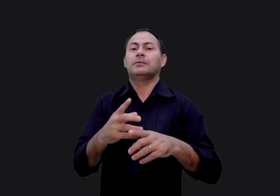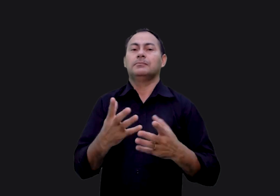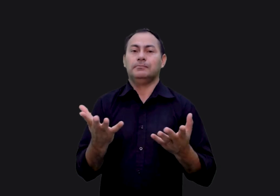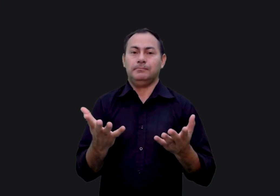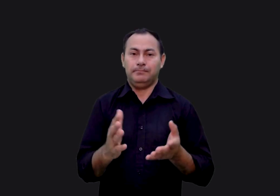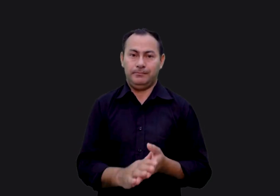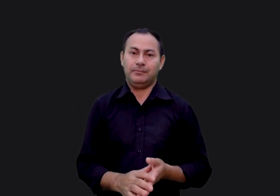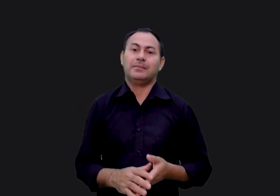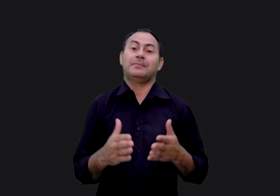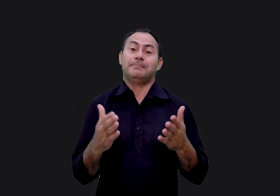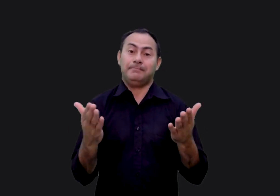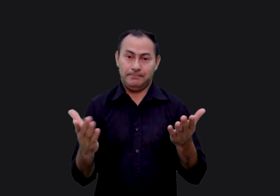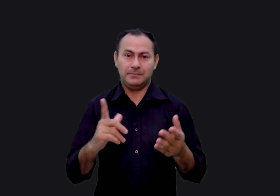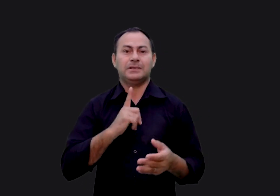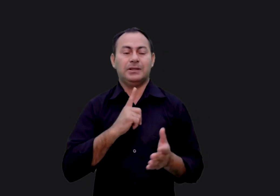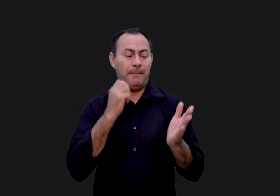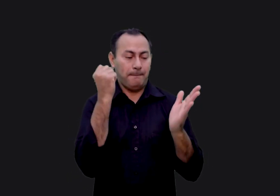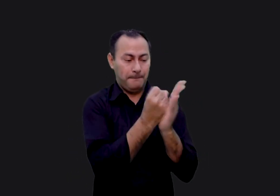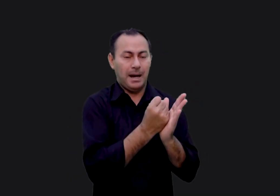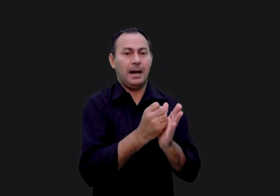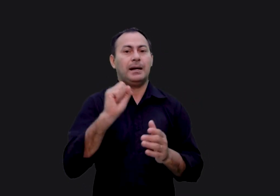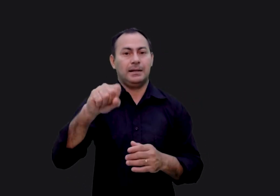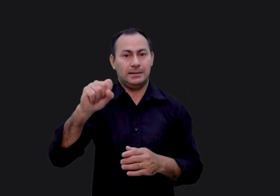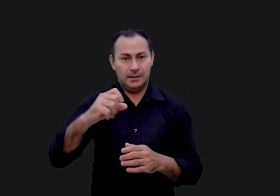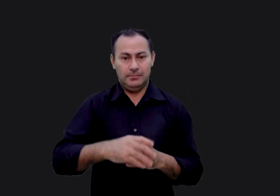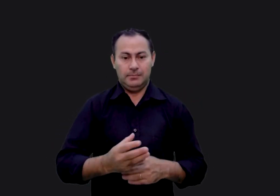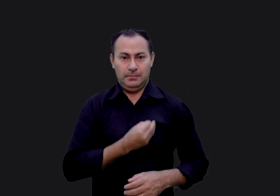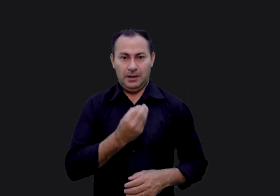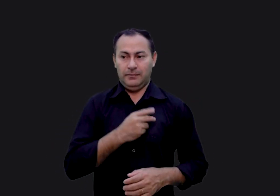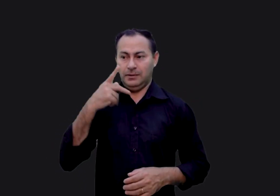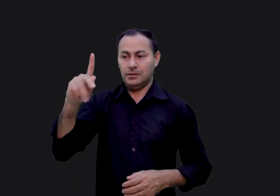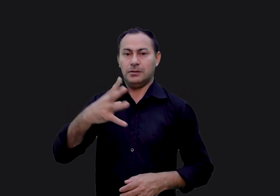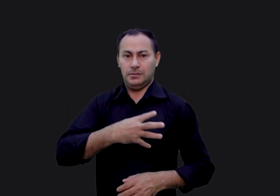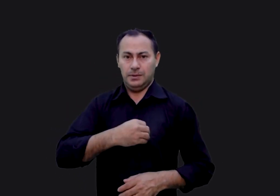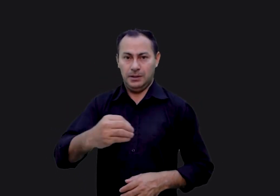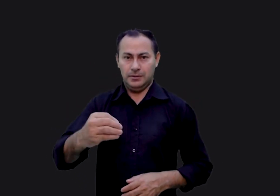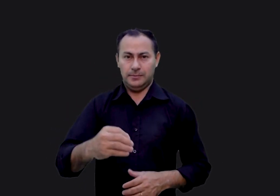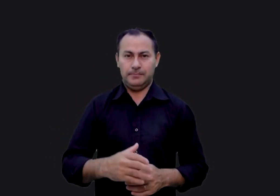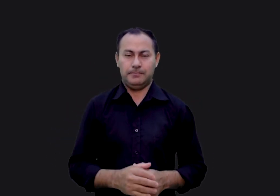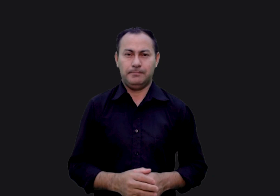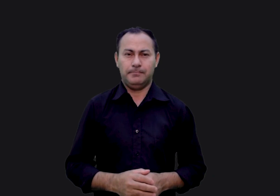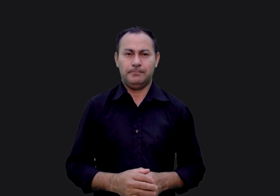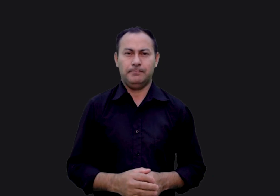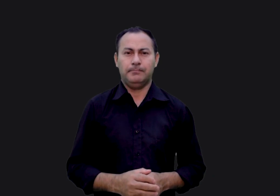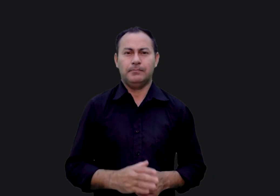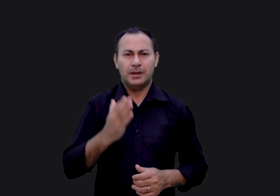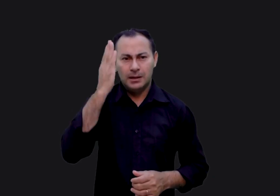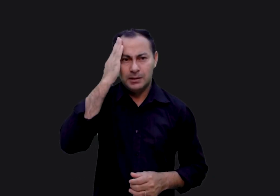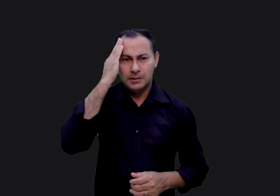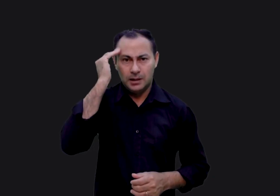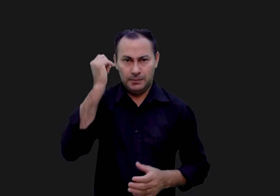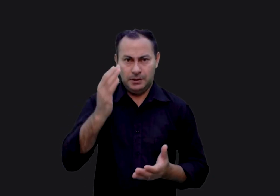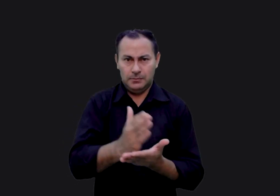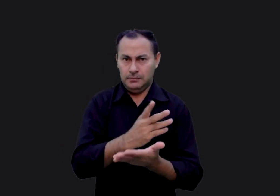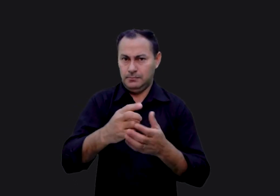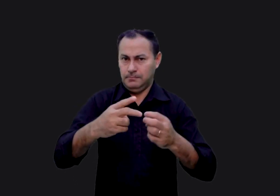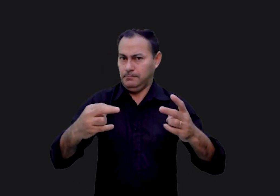eles? Havia cicatrizes e manchas nas vidas de seus filhos. Sabe, há certas coisas que não